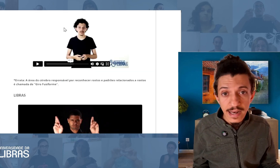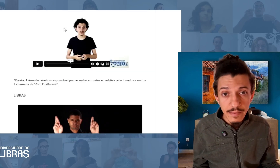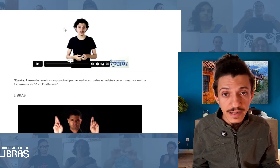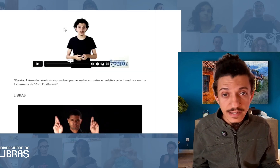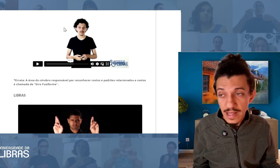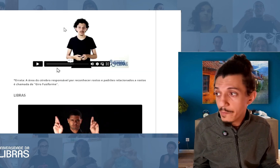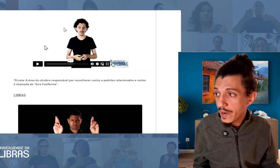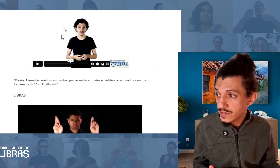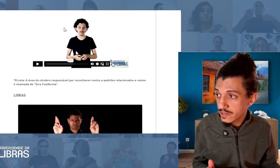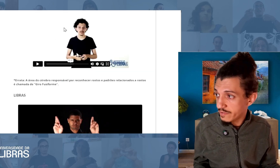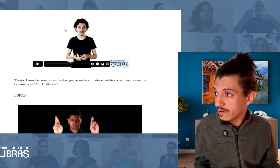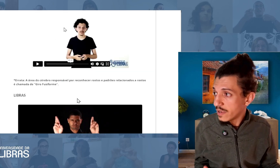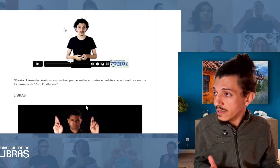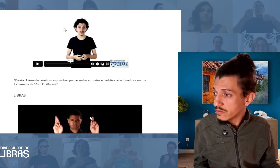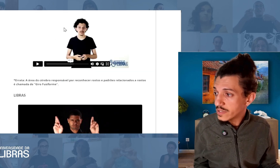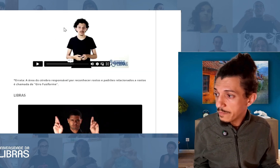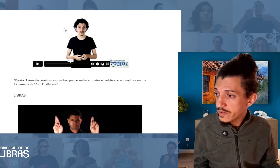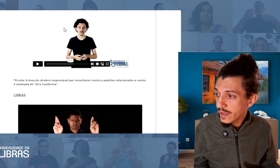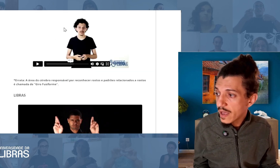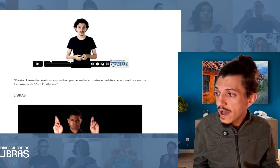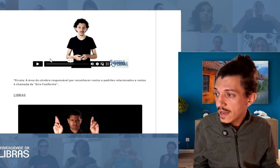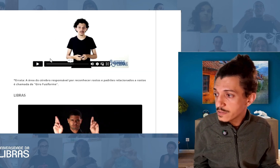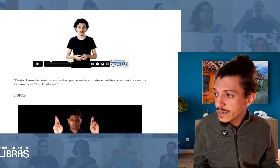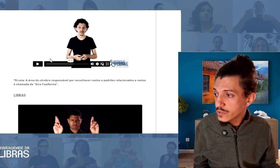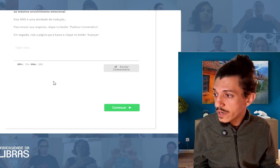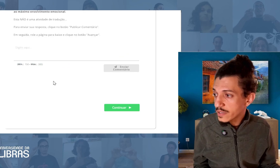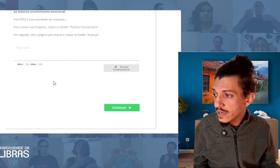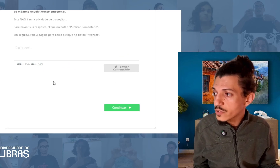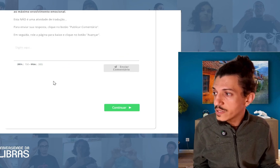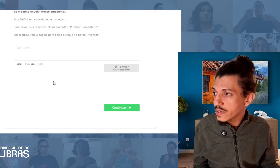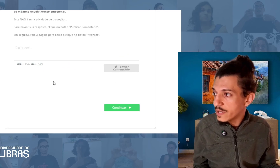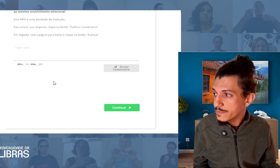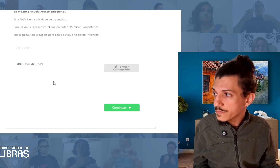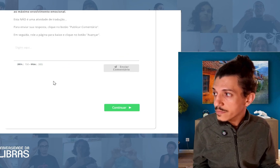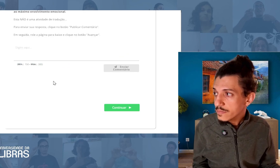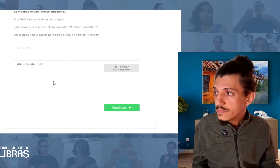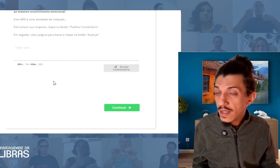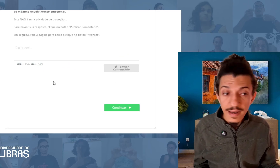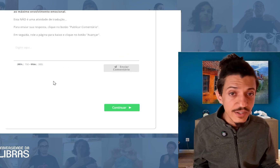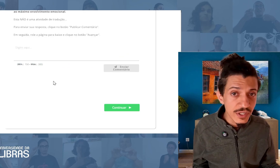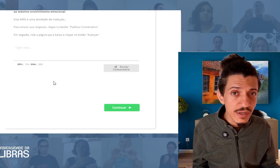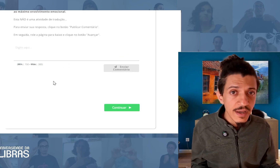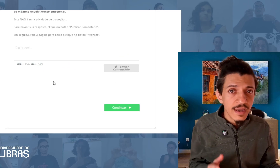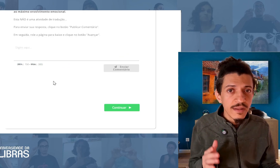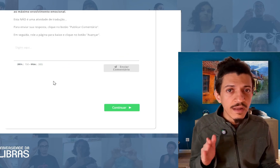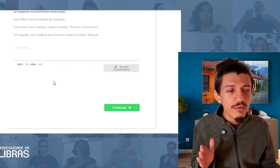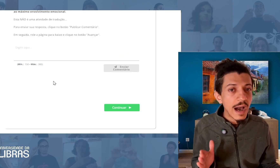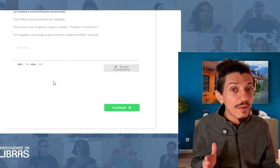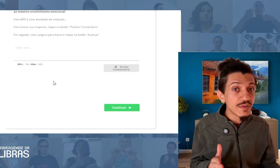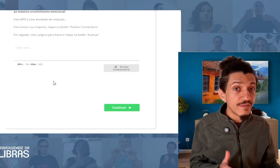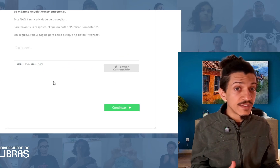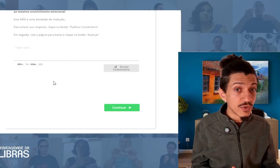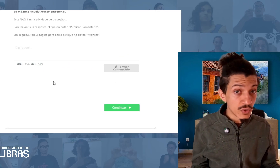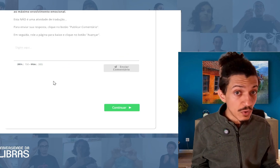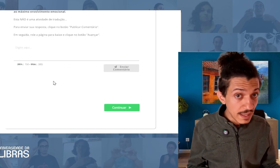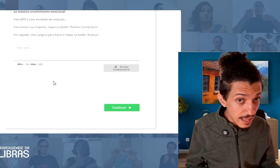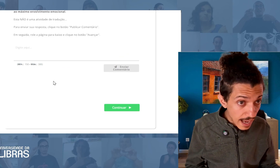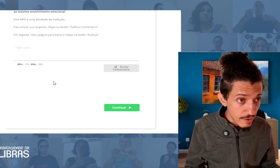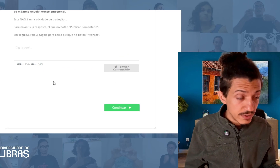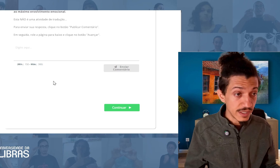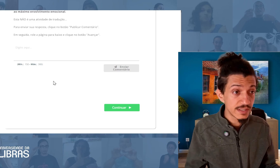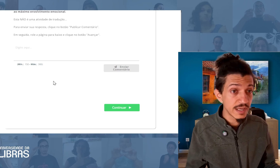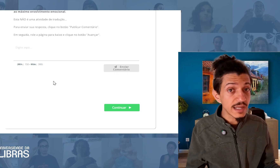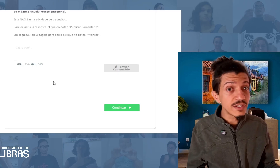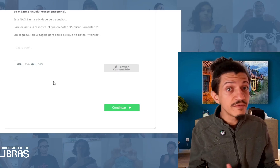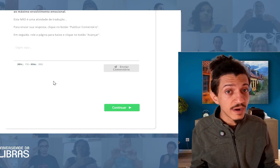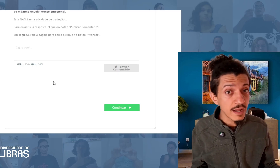da Libras na prática, tá vendo? Então sempre tem as minhas orientações aqui. Além disso, tem um lugar para você fazer os seus comentários